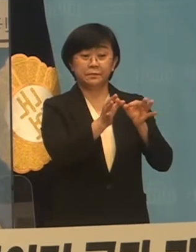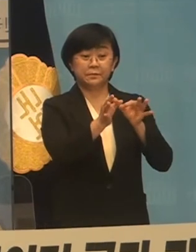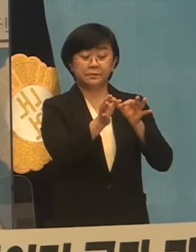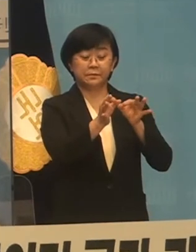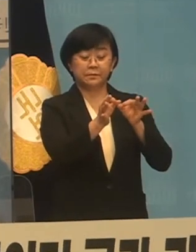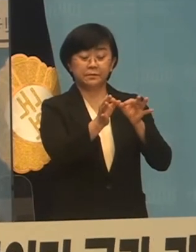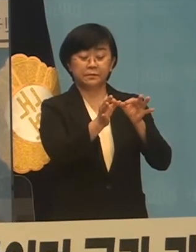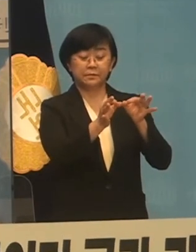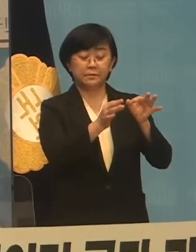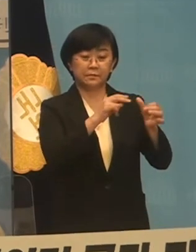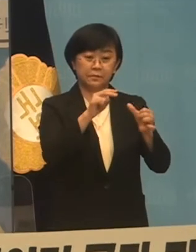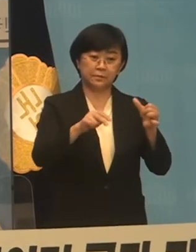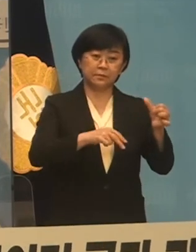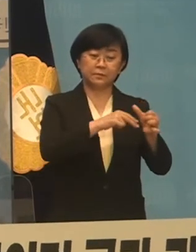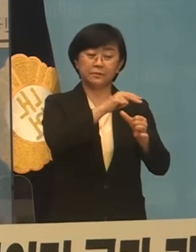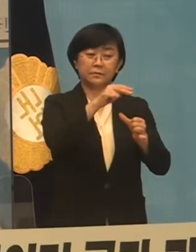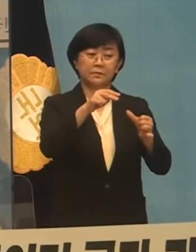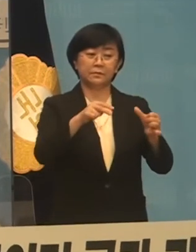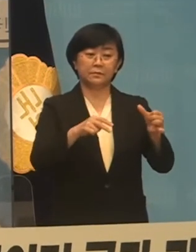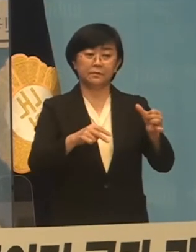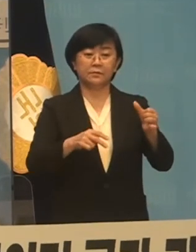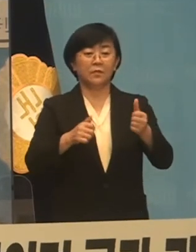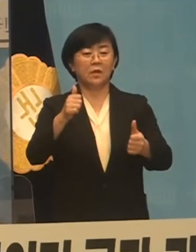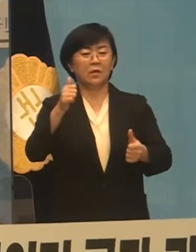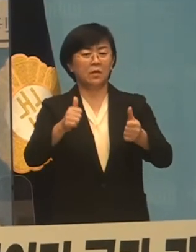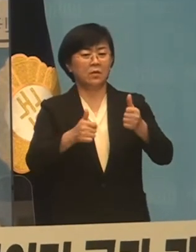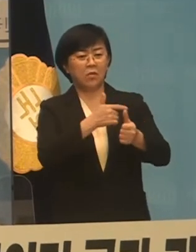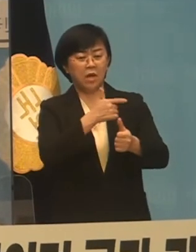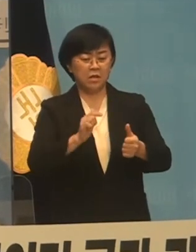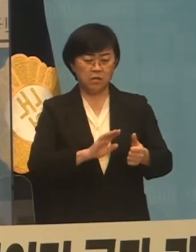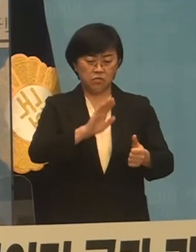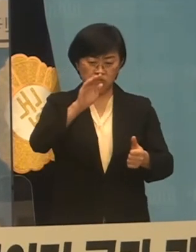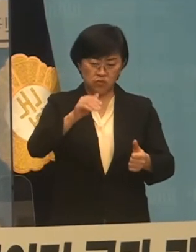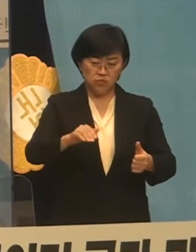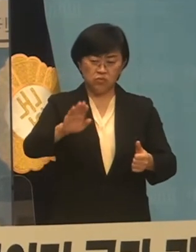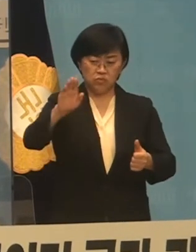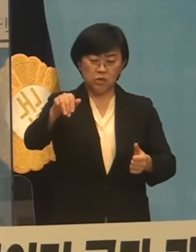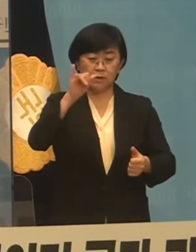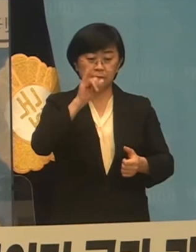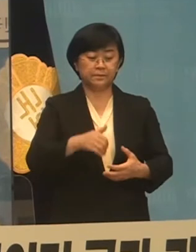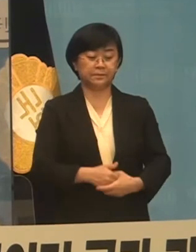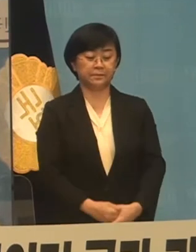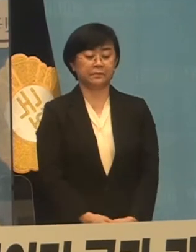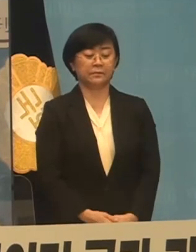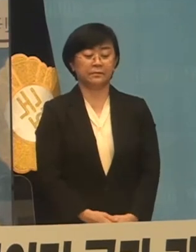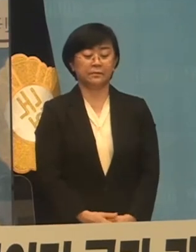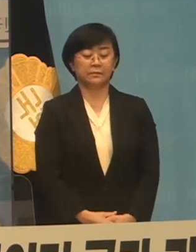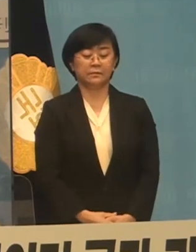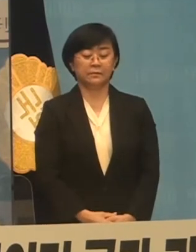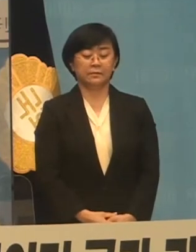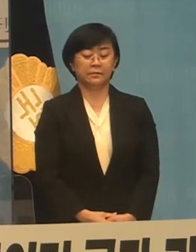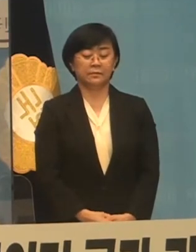시장 상황하고 경기를 굉장히 많이 타는 사업입니다. 그래서